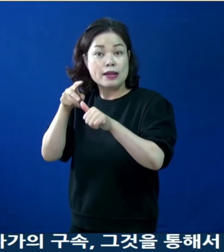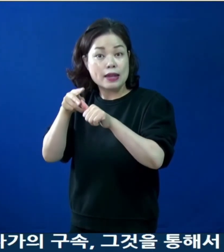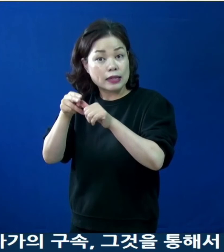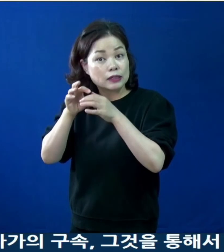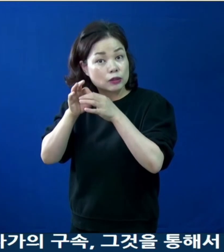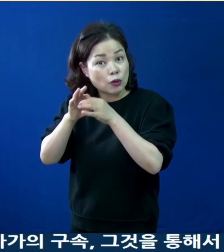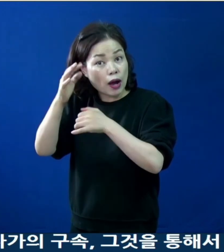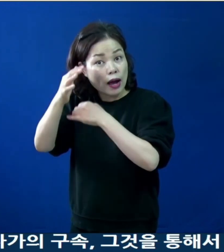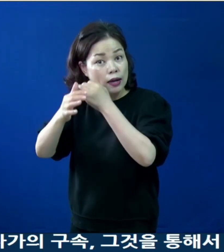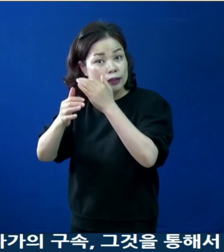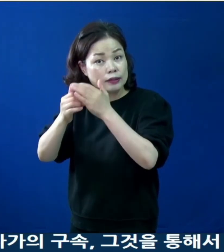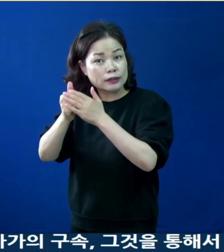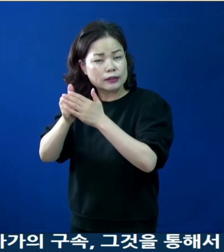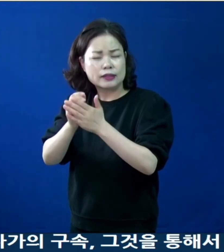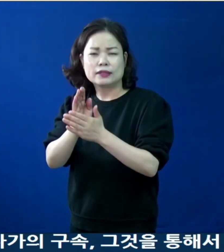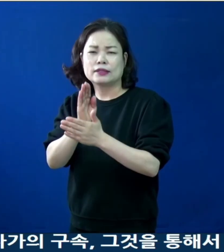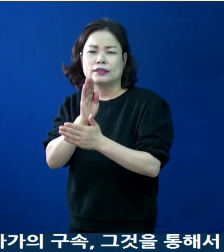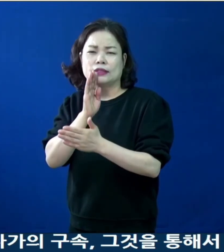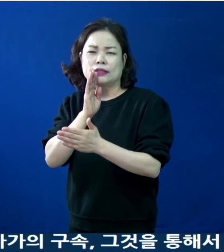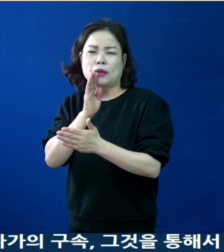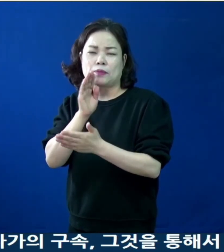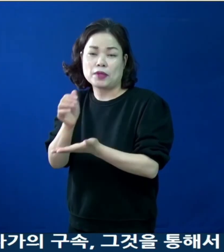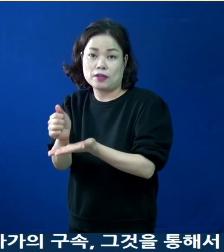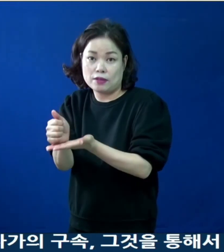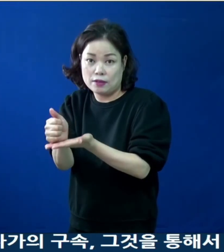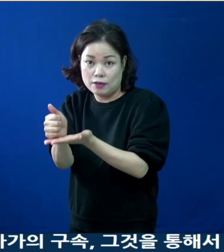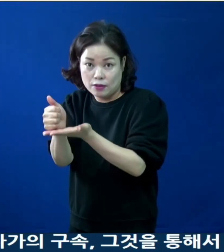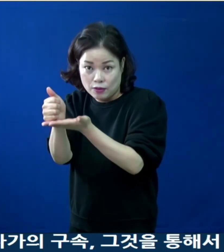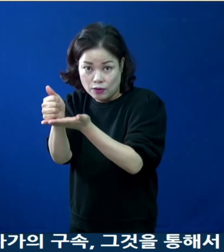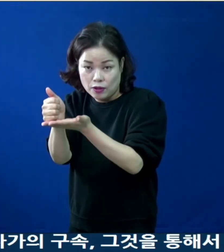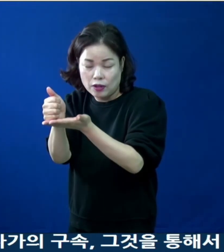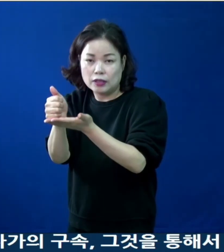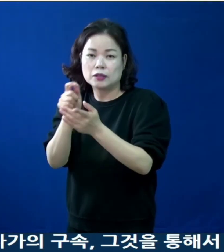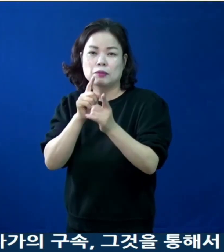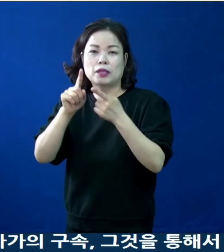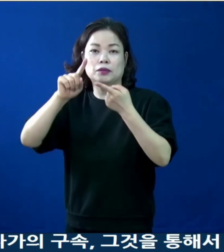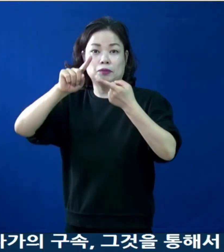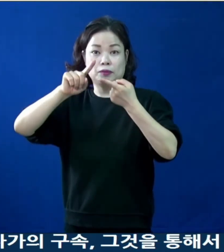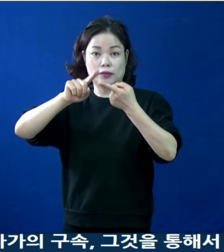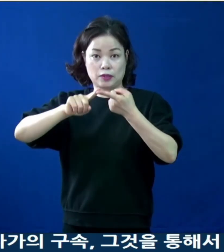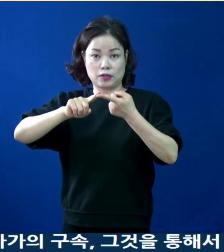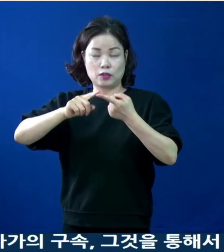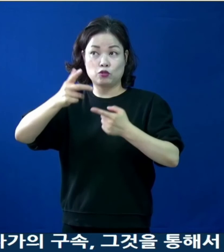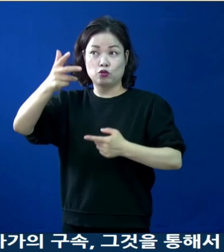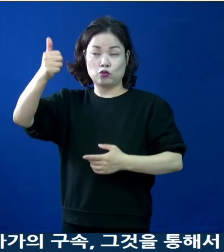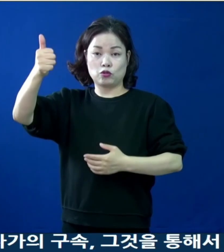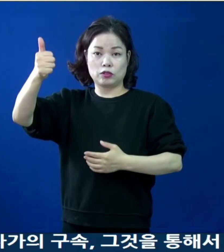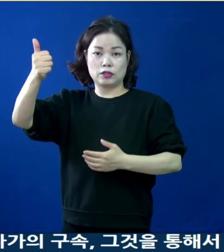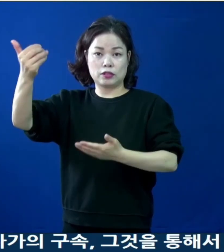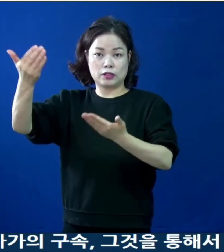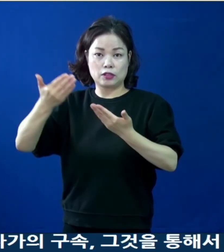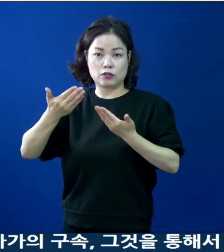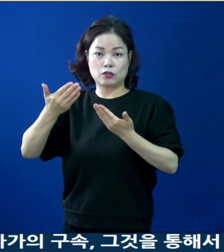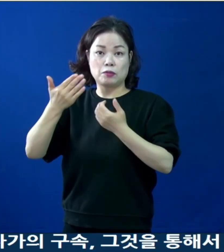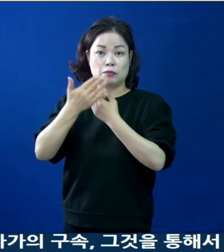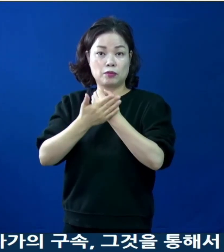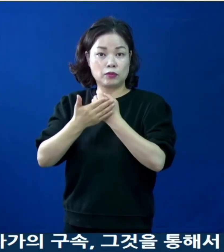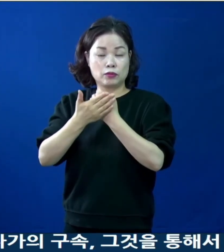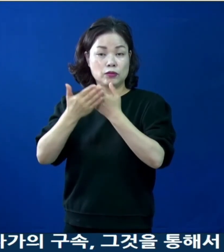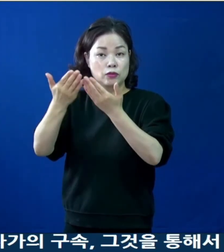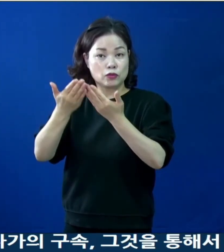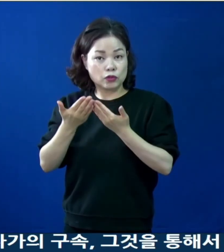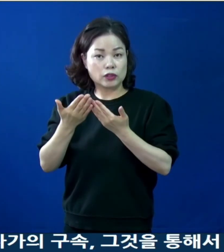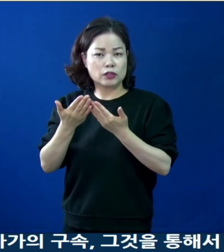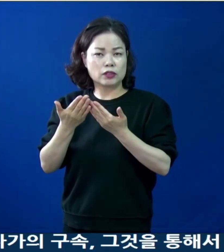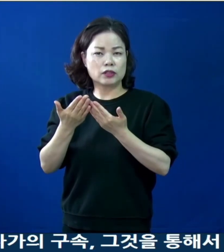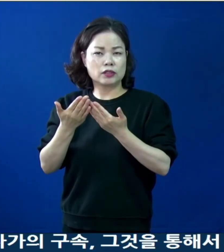하나님을 참되게 경외하며 그 말씀 따라 주님이 내게 베풀어 주신 것처럼